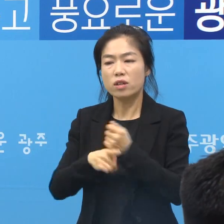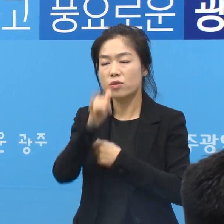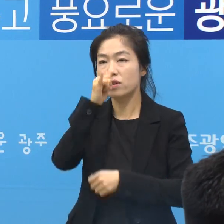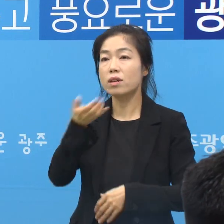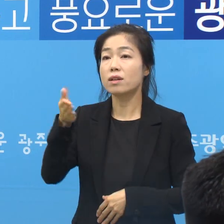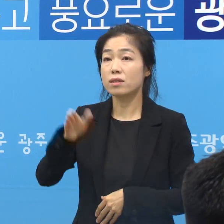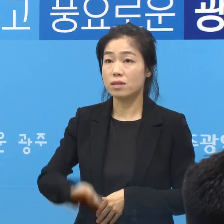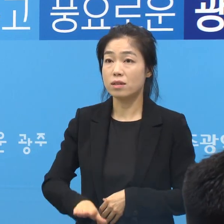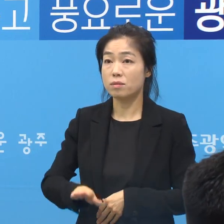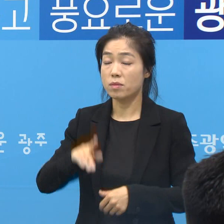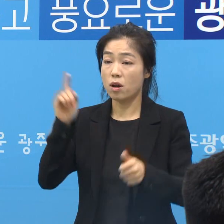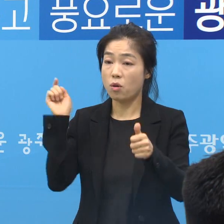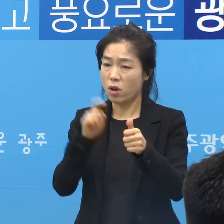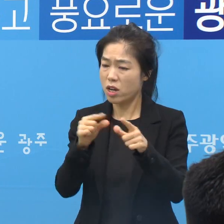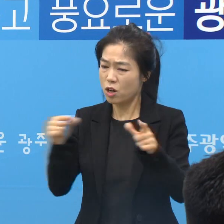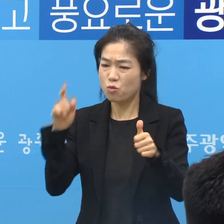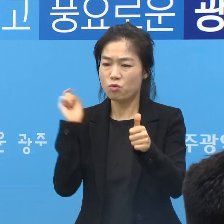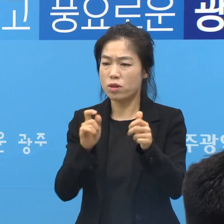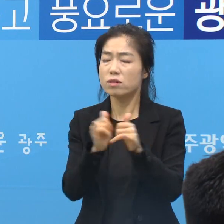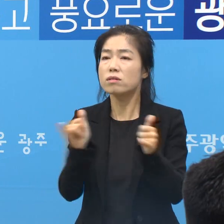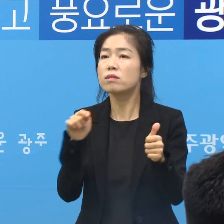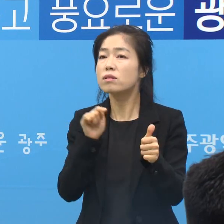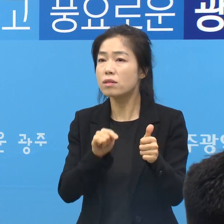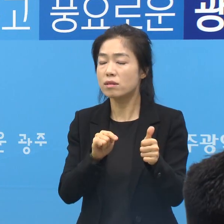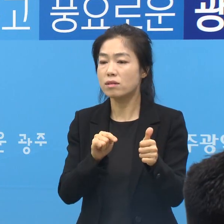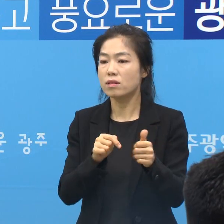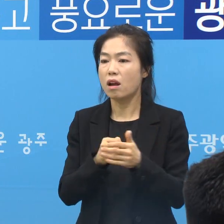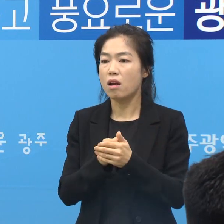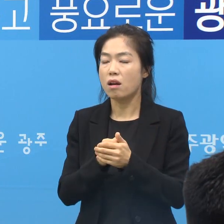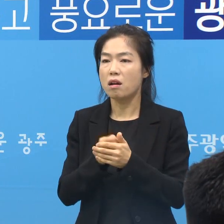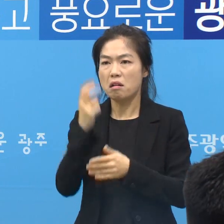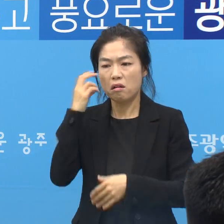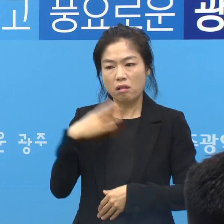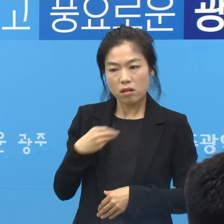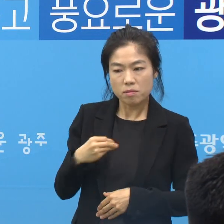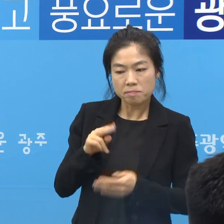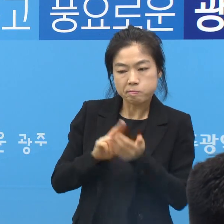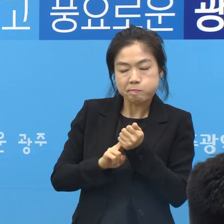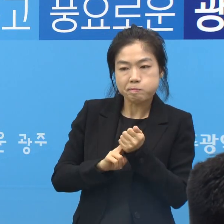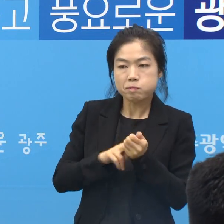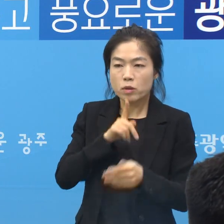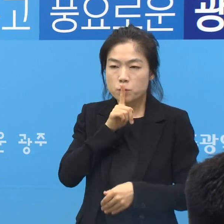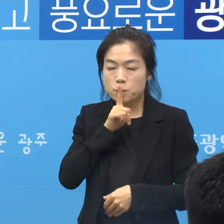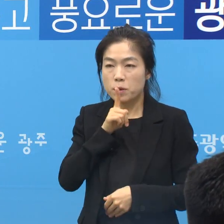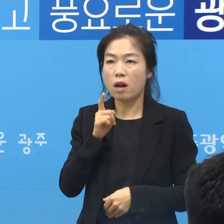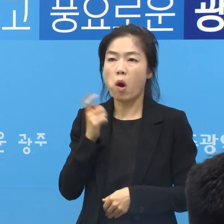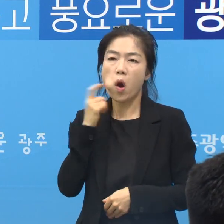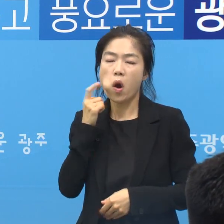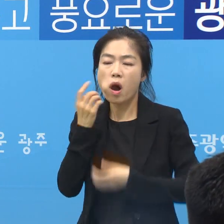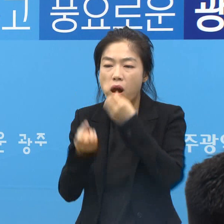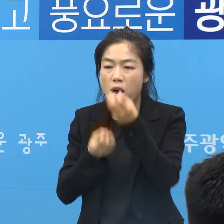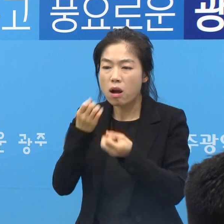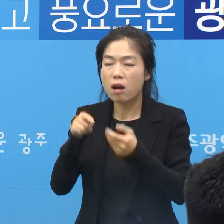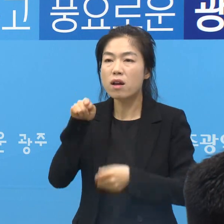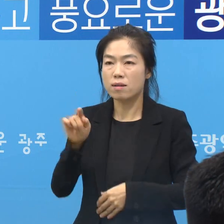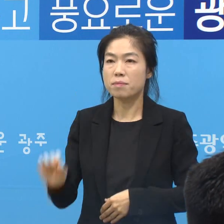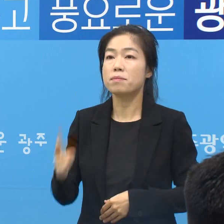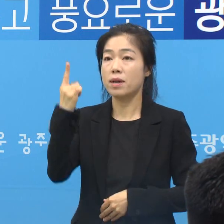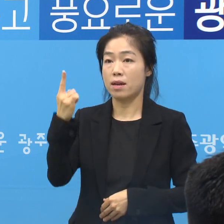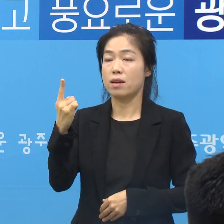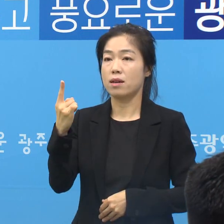있겠지만 일부 확진자들이 고의로 사실을 숨기거나 허위 진술한 데